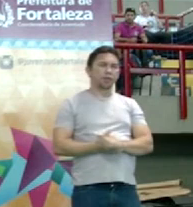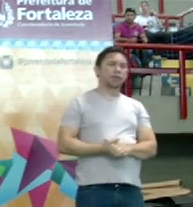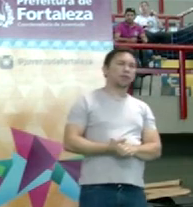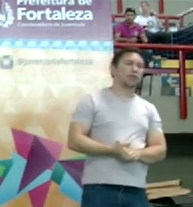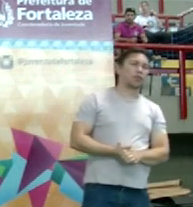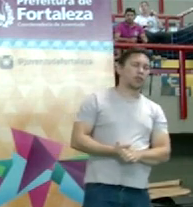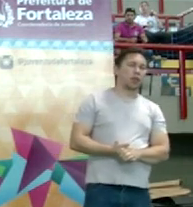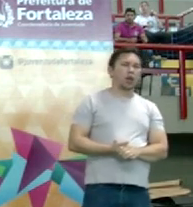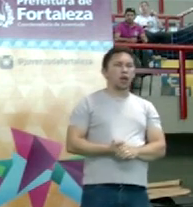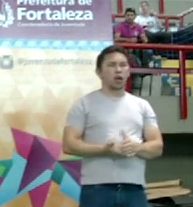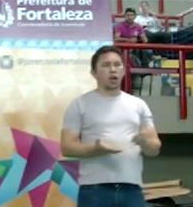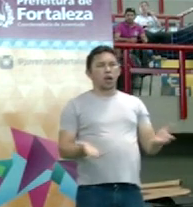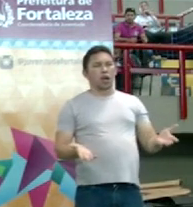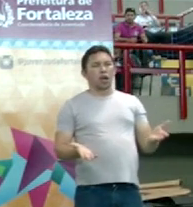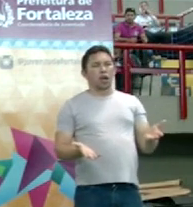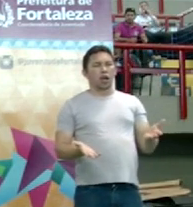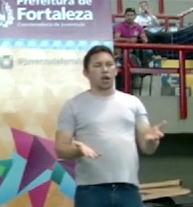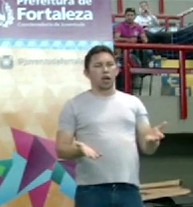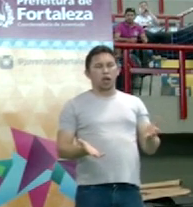Pode-se